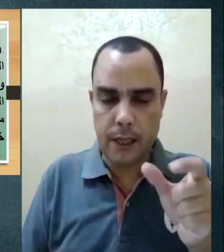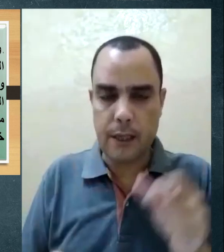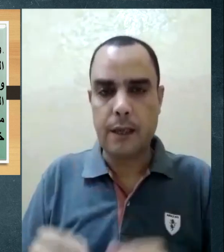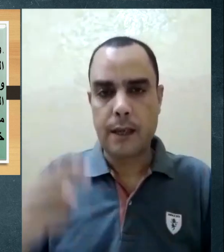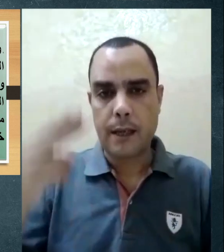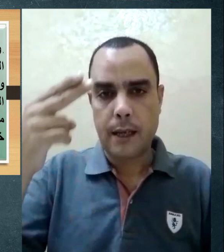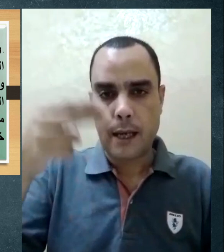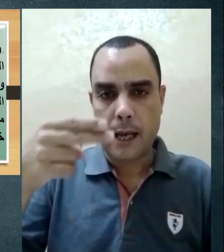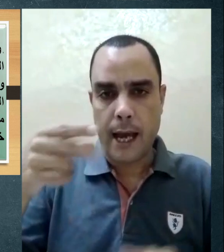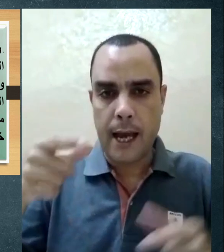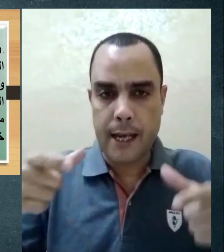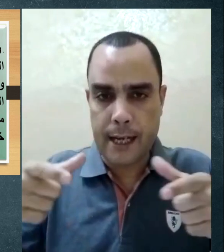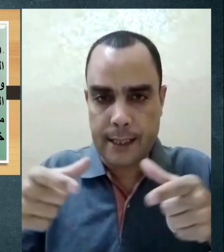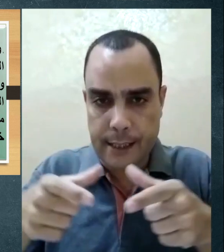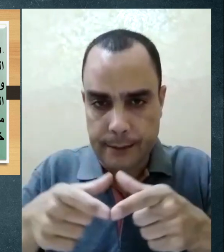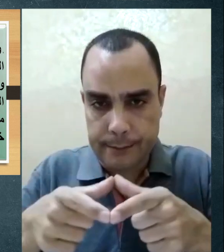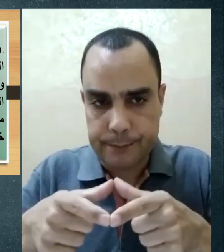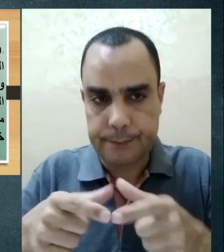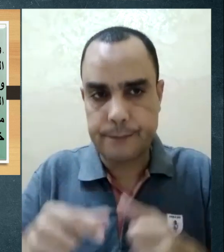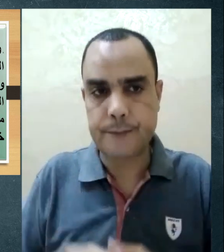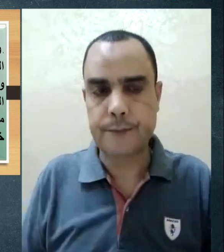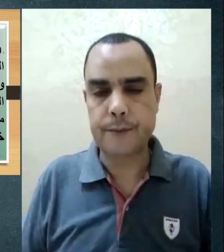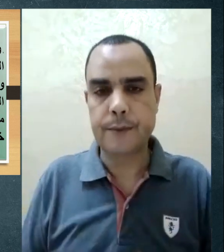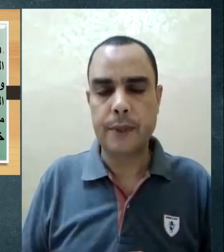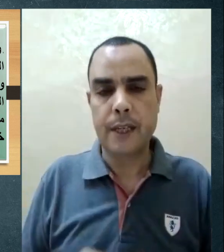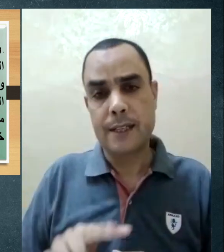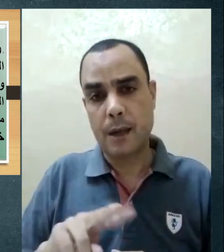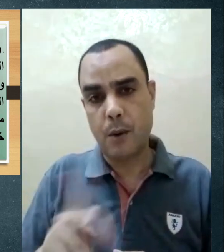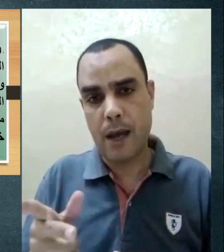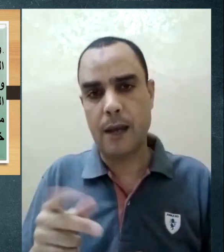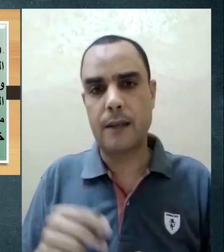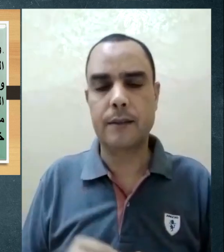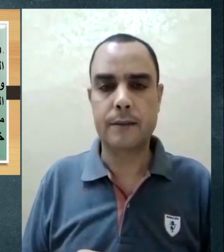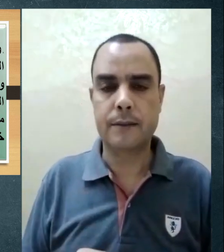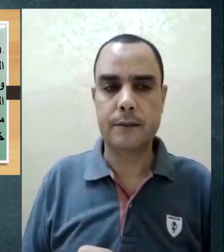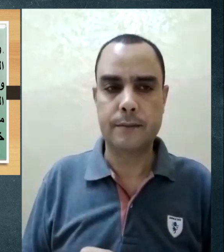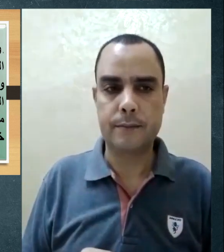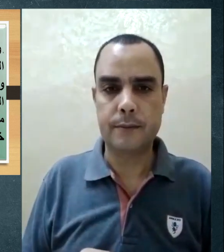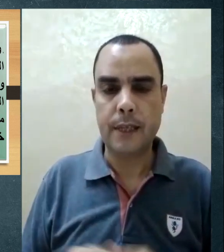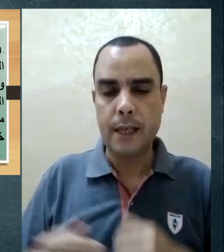أفراد عائلته، سواء